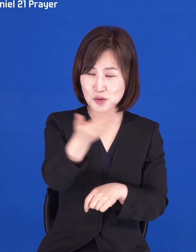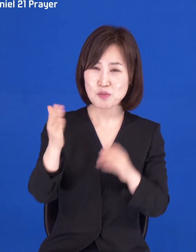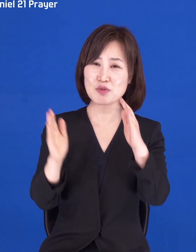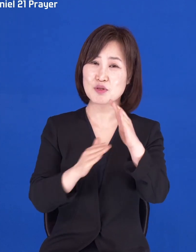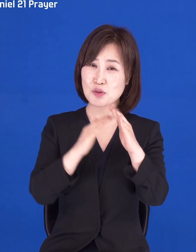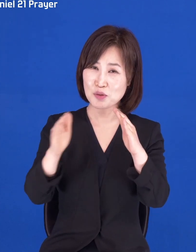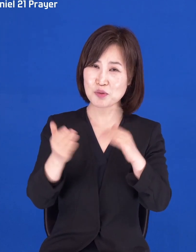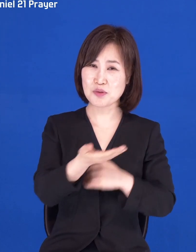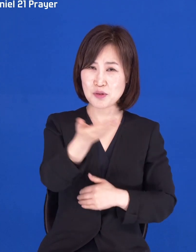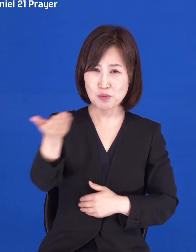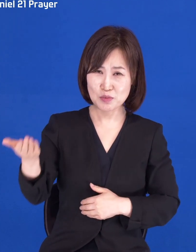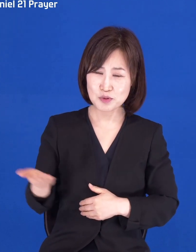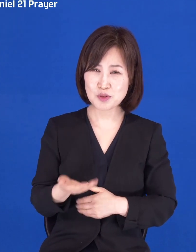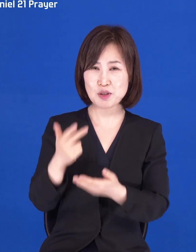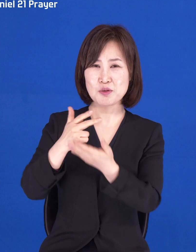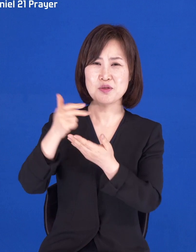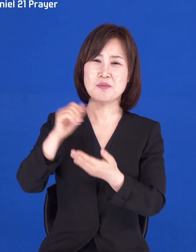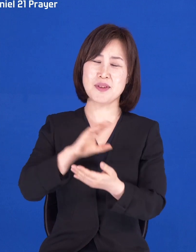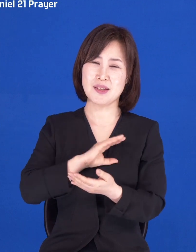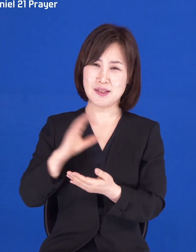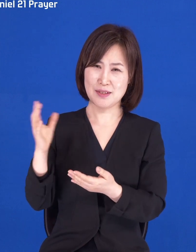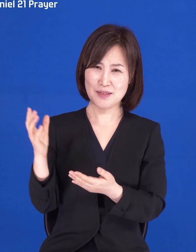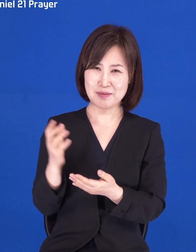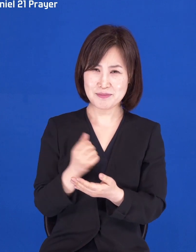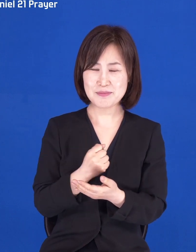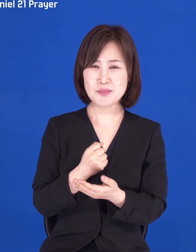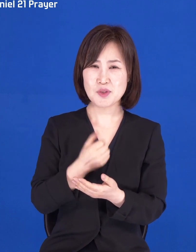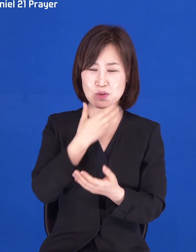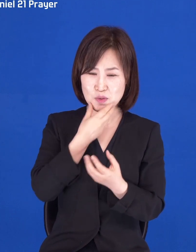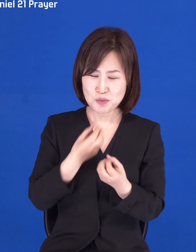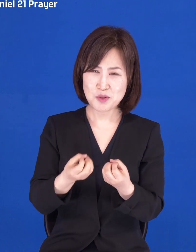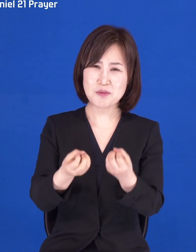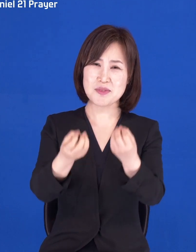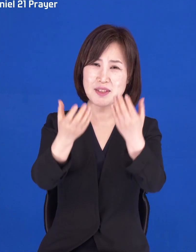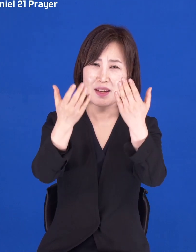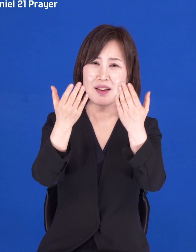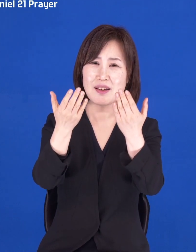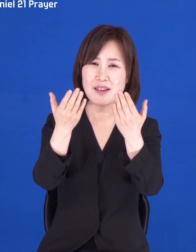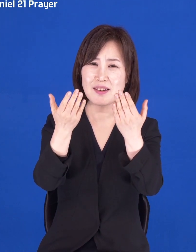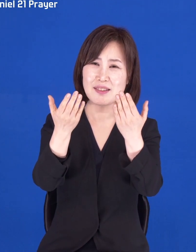성도님들을 주님의 이름으로 축복합니다.